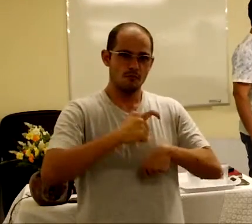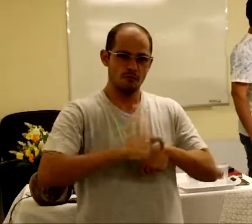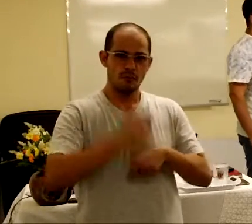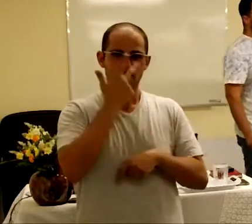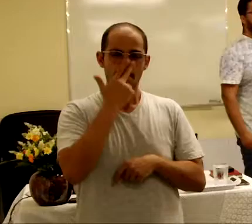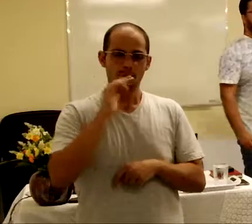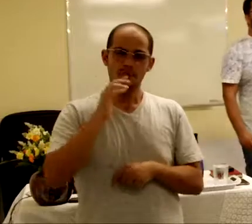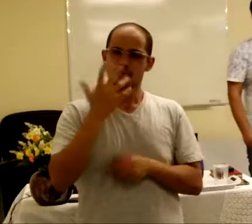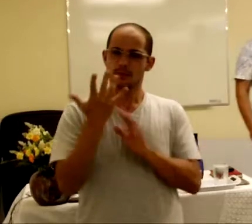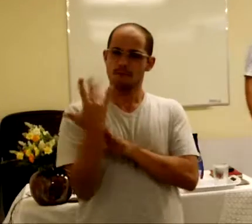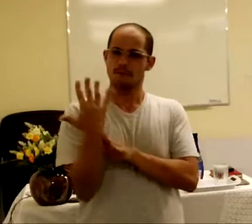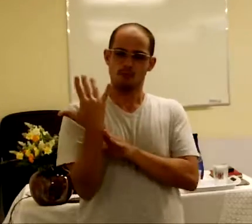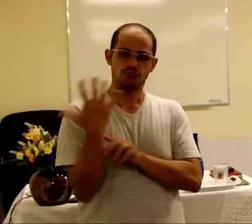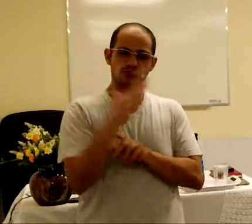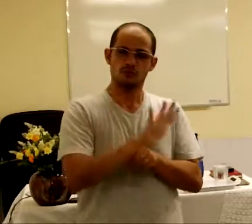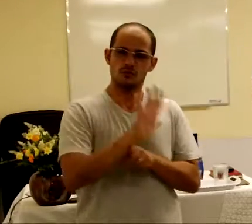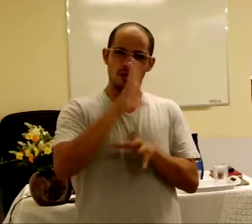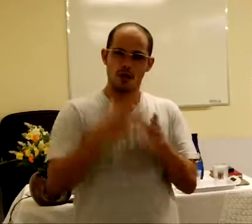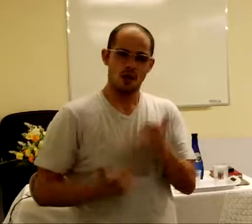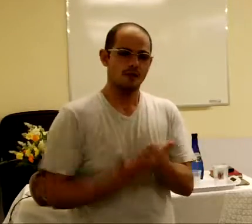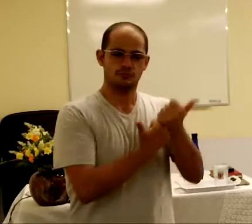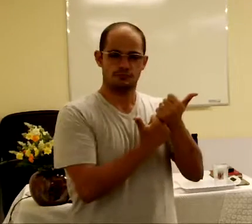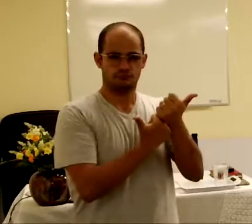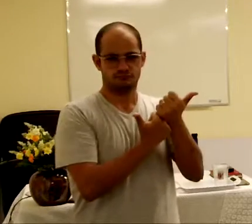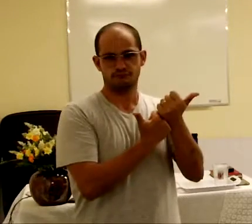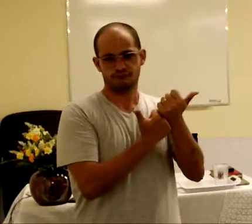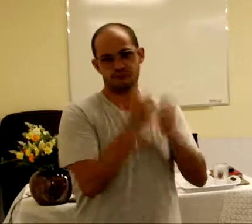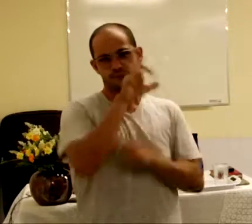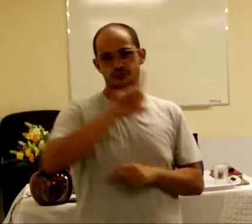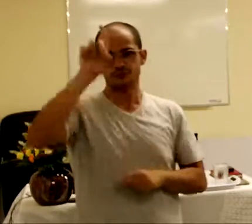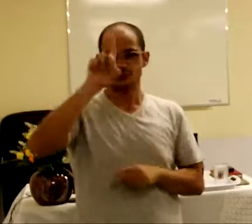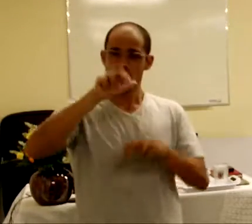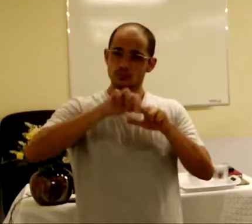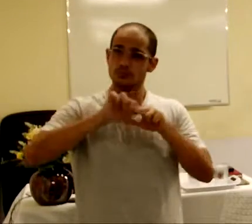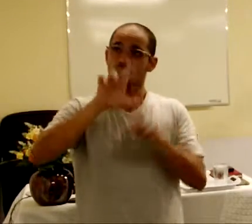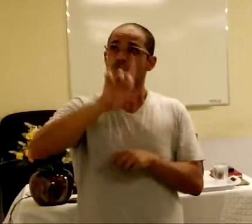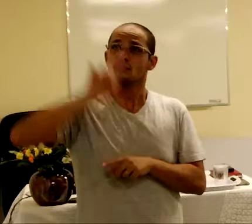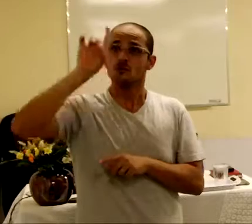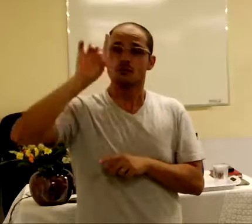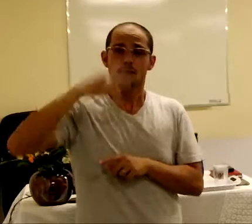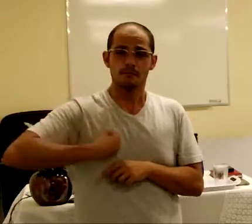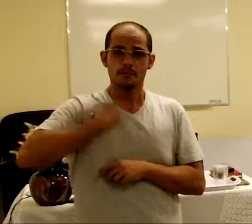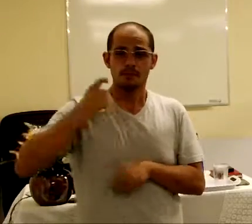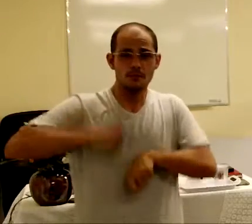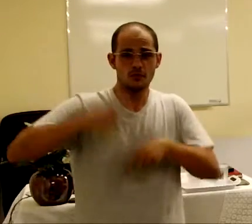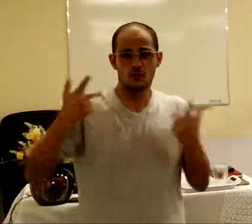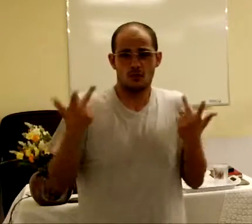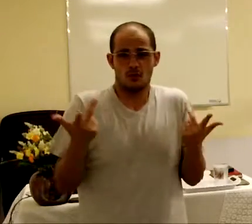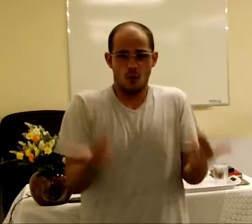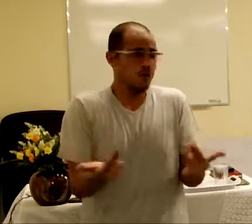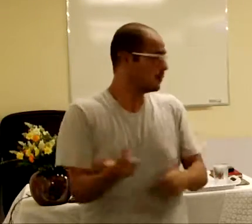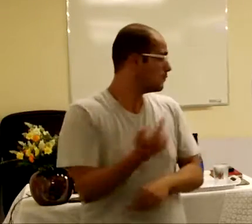de Deus, a presença de Deus, o socorro divino. Para muitas pessoas, Deus está aqui nesse momento, ou momentos muito parecidos como